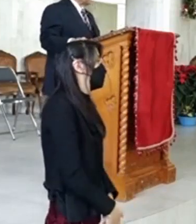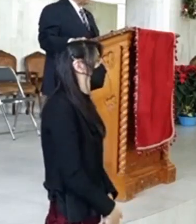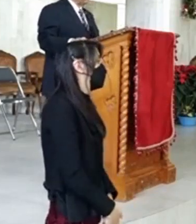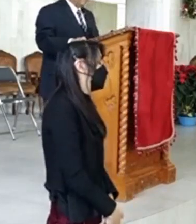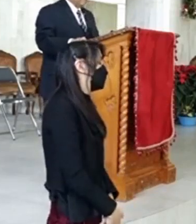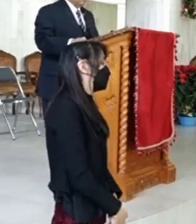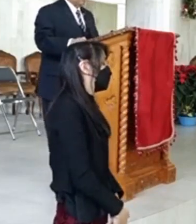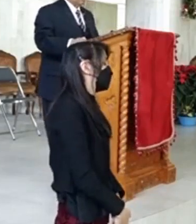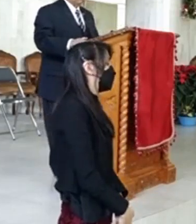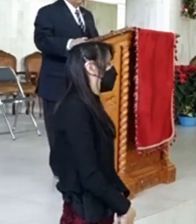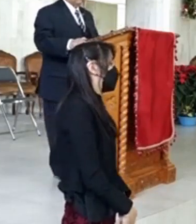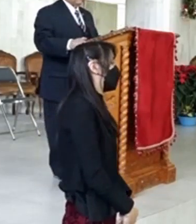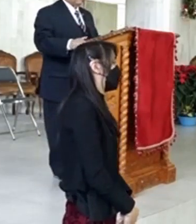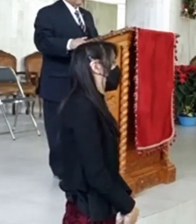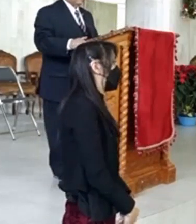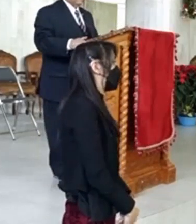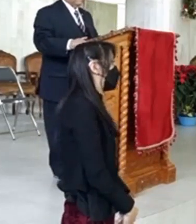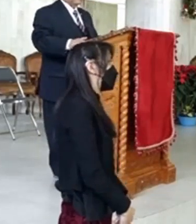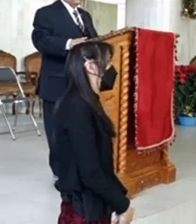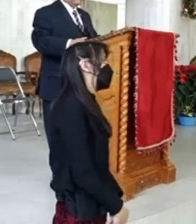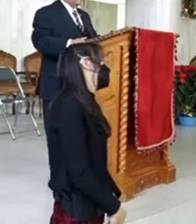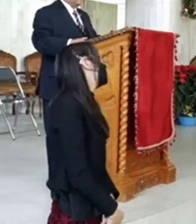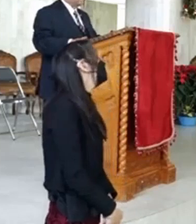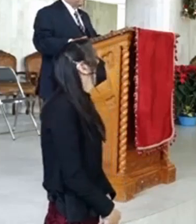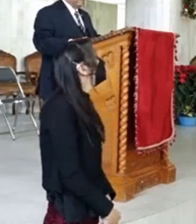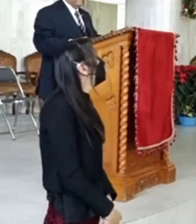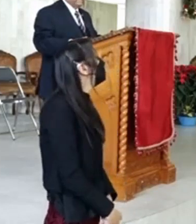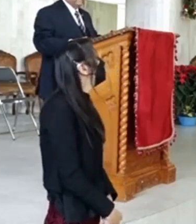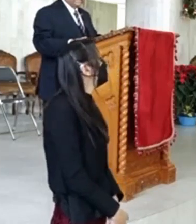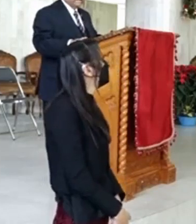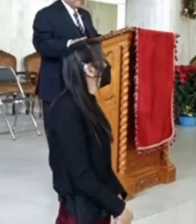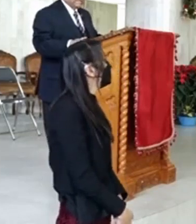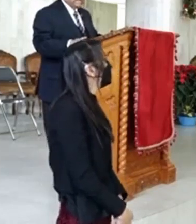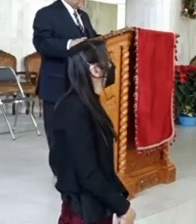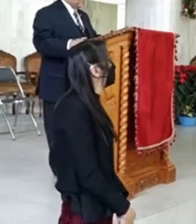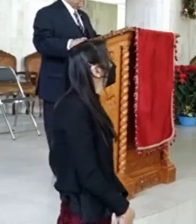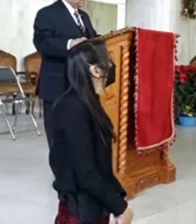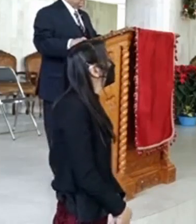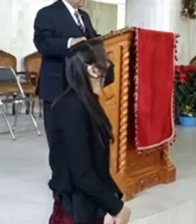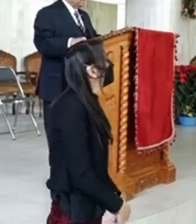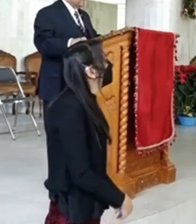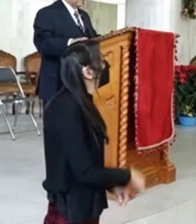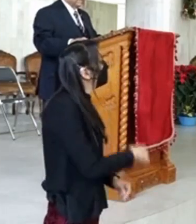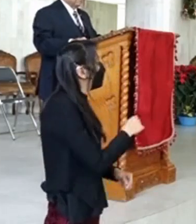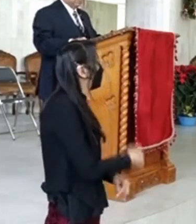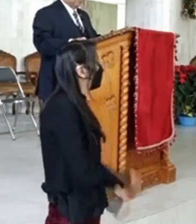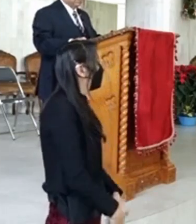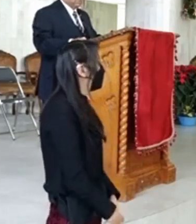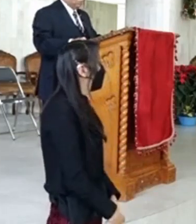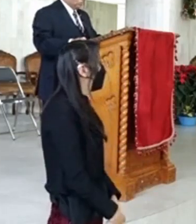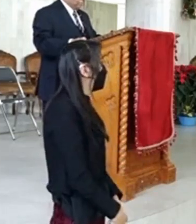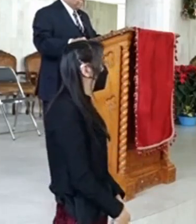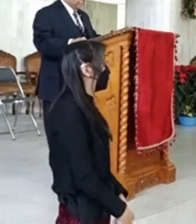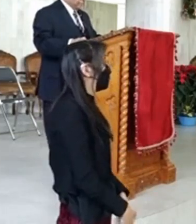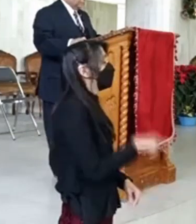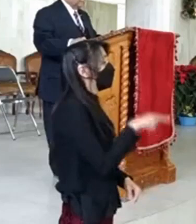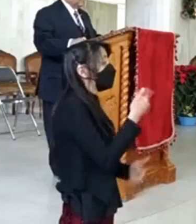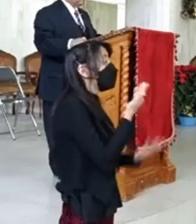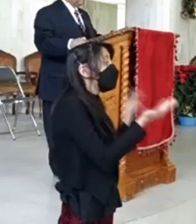respecto al crecimiento de la fe evangélica entre el pueblo